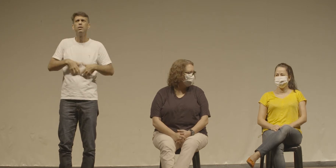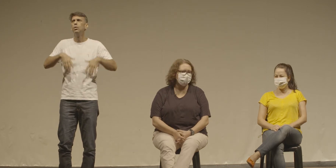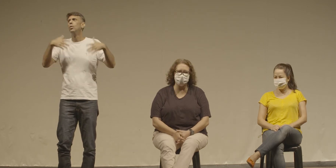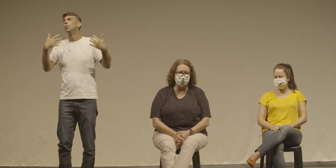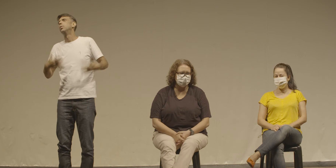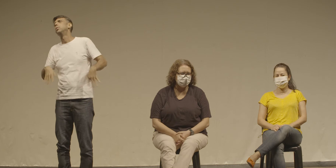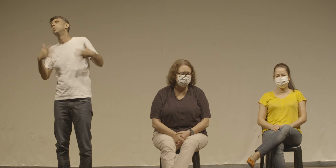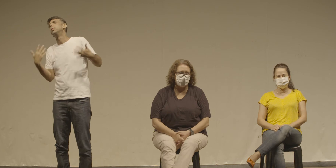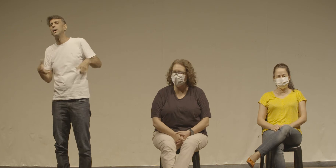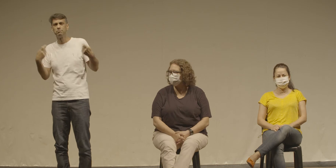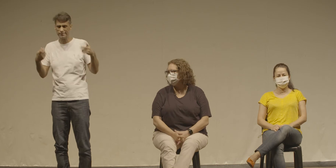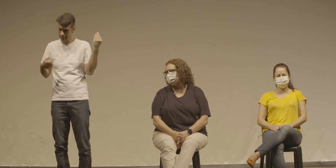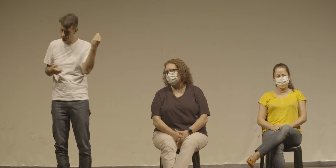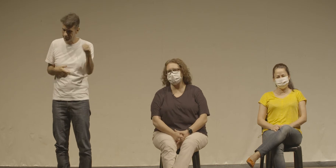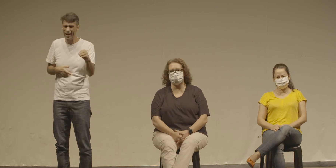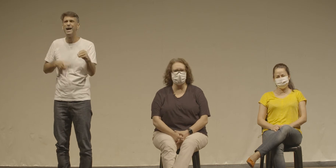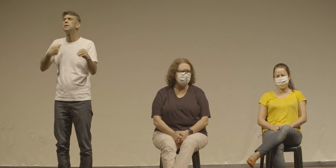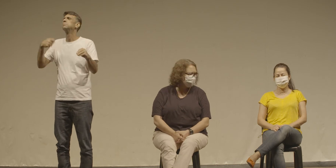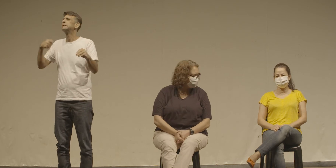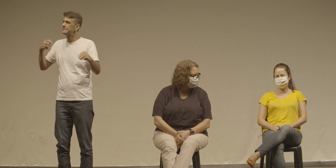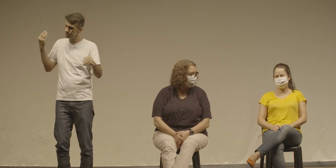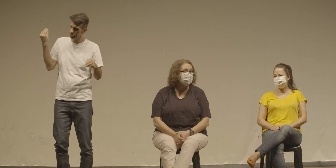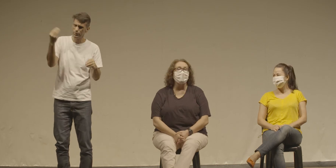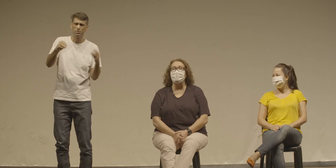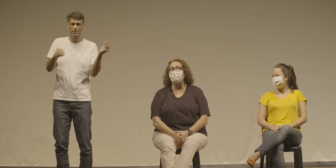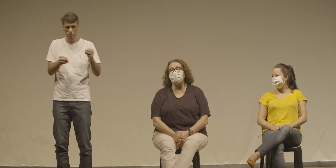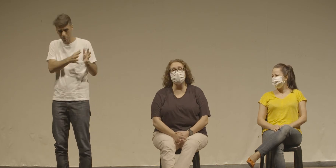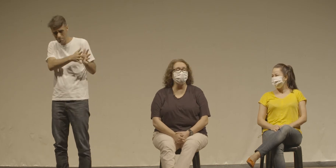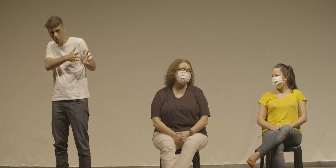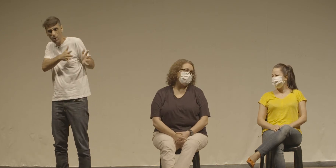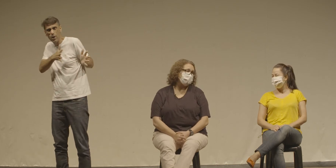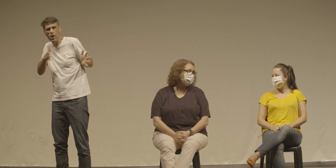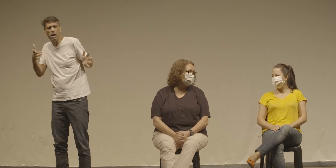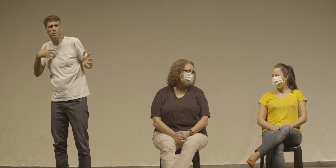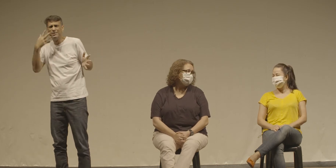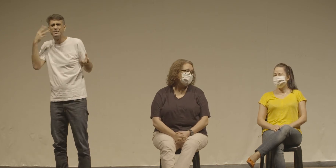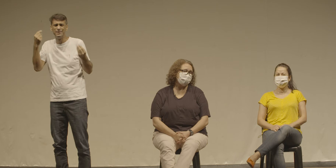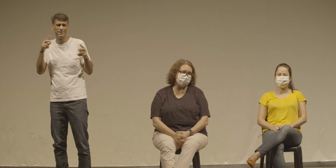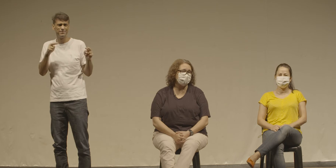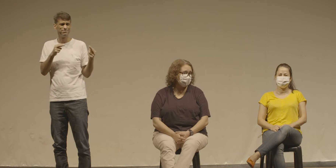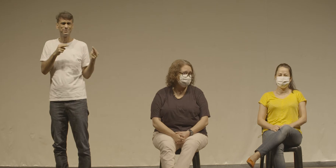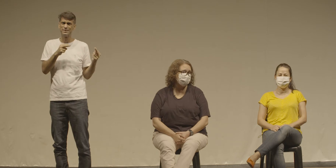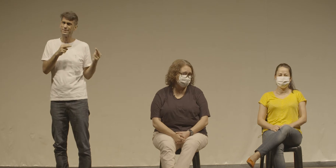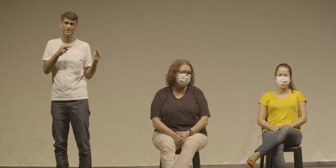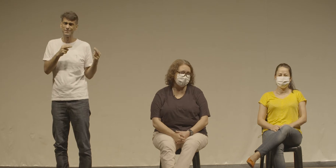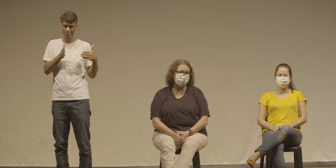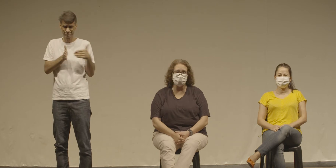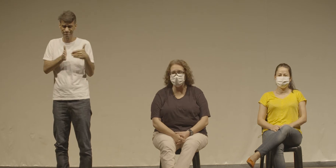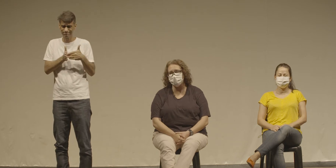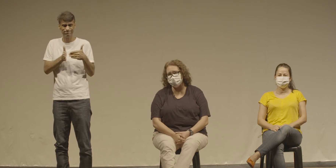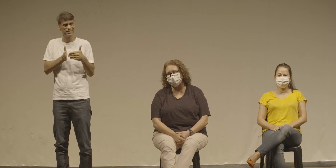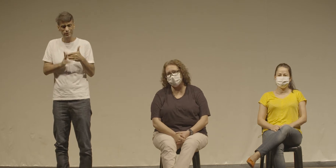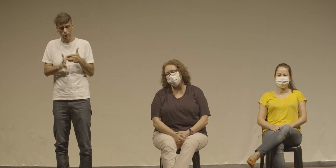Meu Deus, isso tem que entrar. Ah, mas isso tem que entrar no filme, isso tem que entrar. Aí a gente só olhava e falava assim, mas a gente sabe que a gente vai ter que